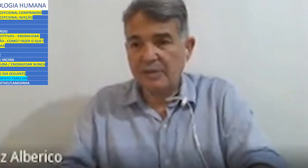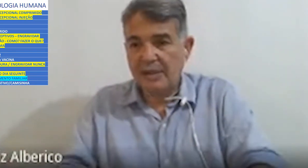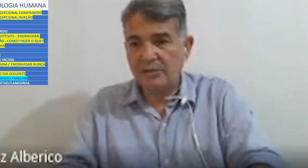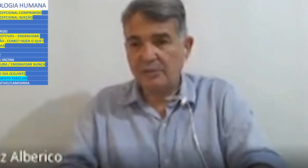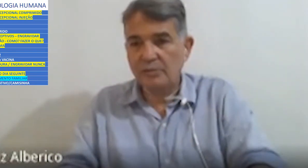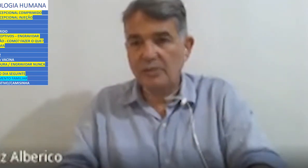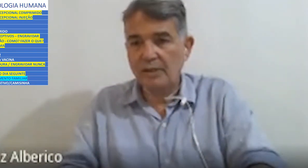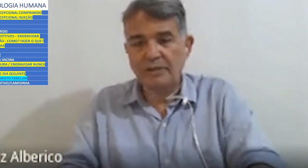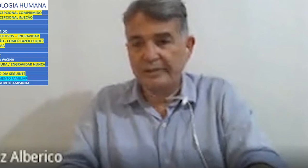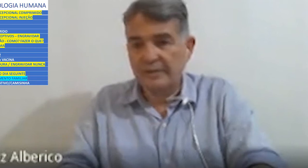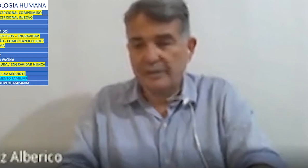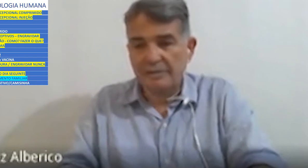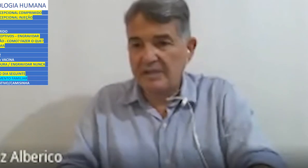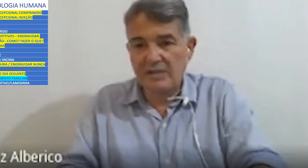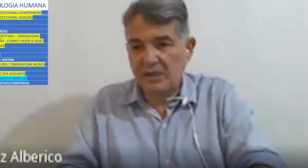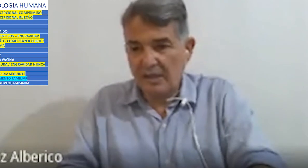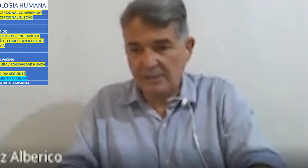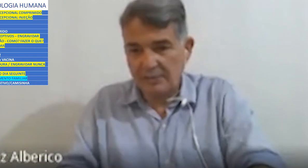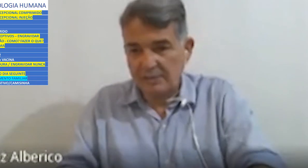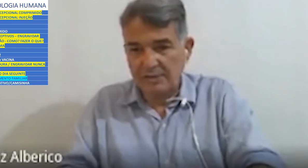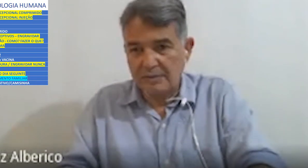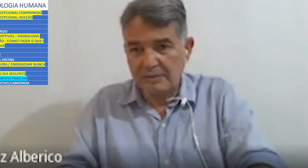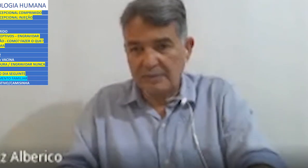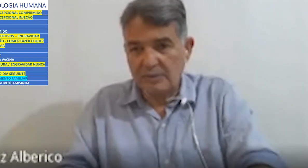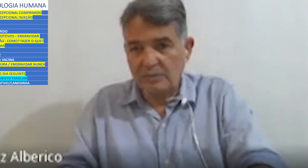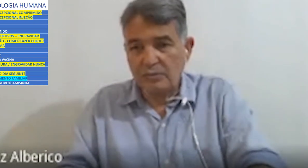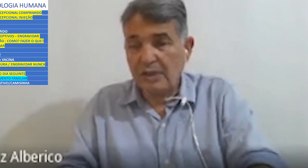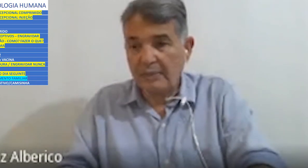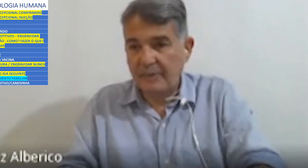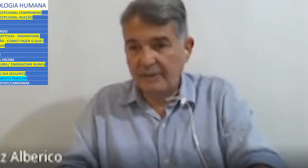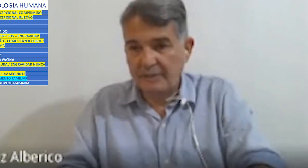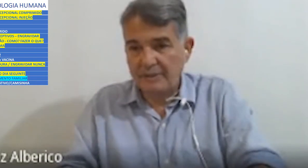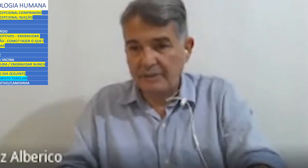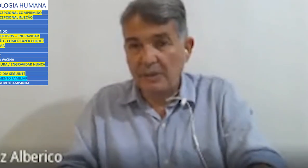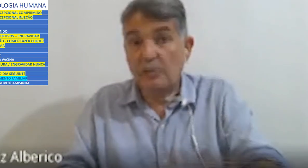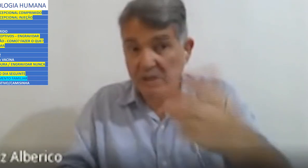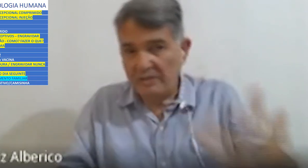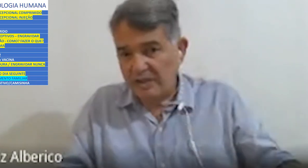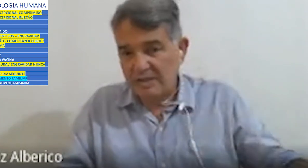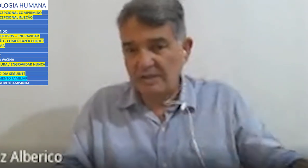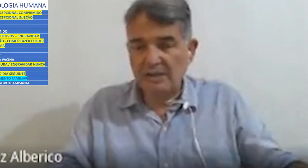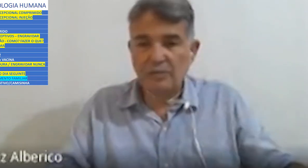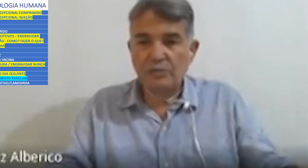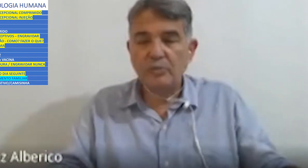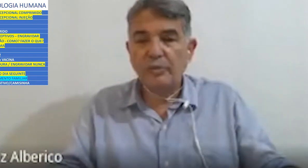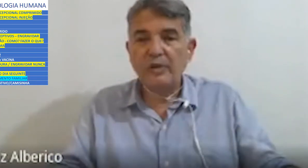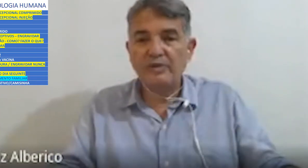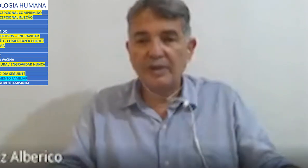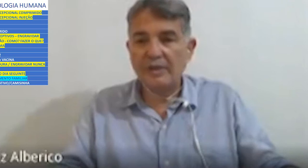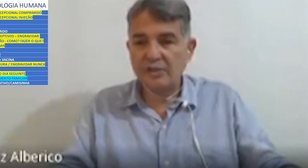dado no Delta vai ser injetado. Então, não dá para, inclusive a vacina. Então, não pode ficar achando